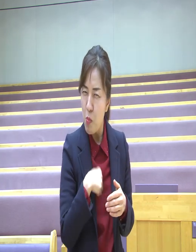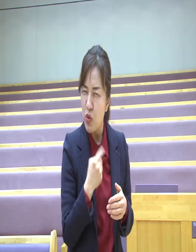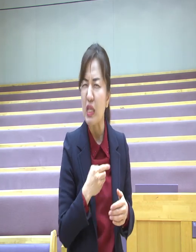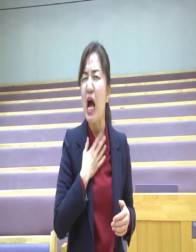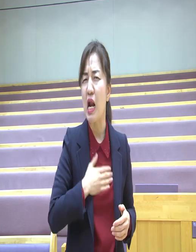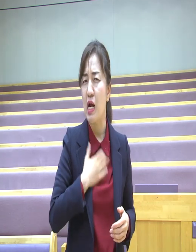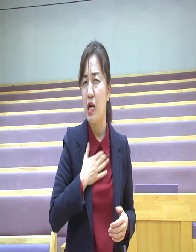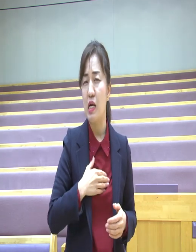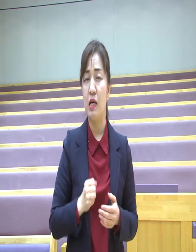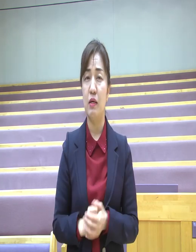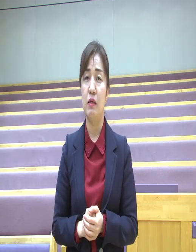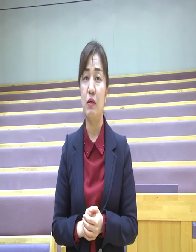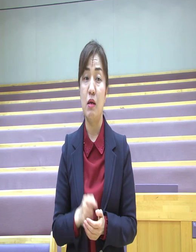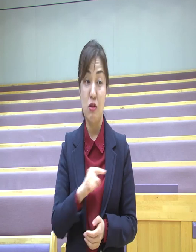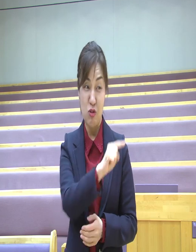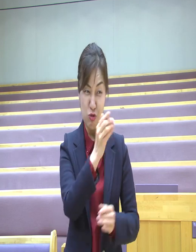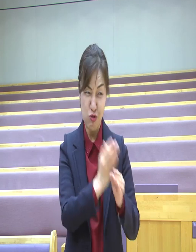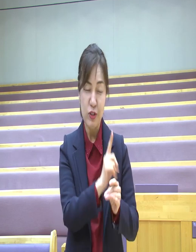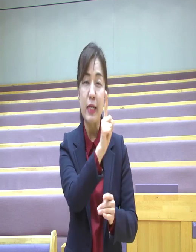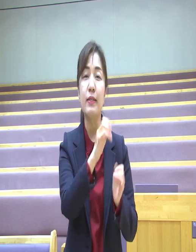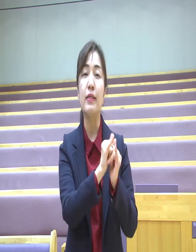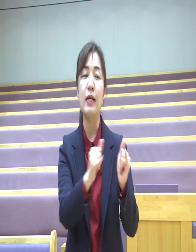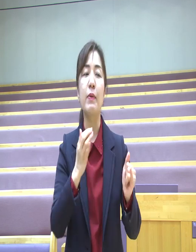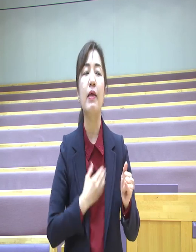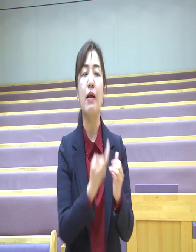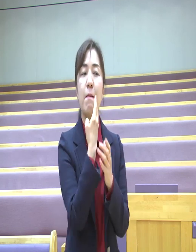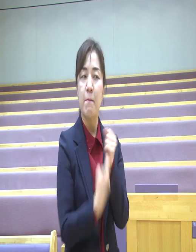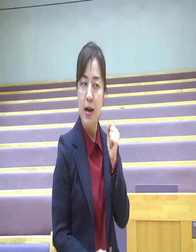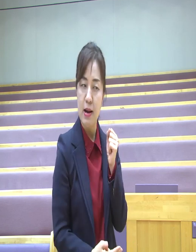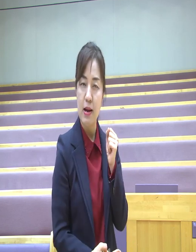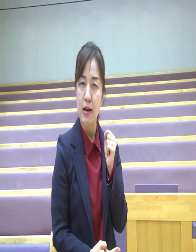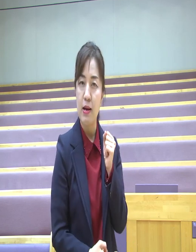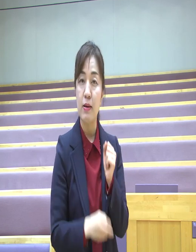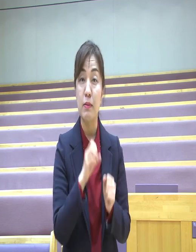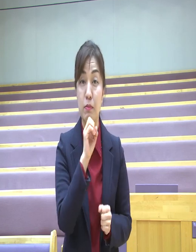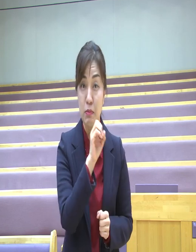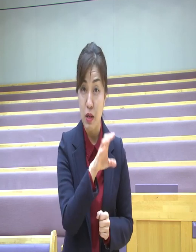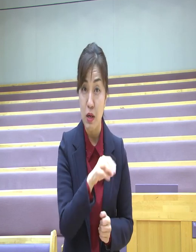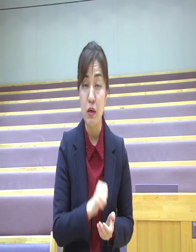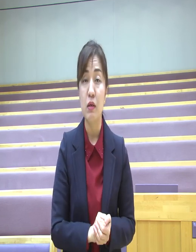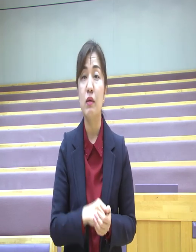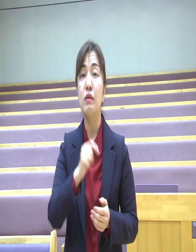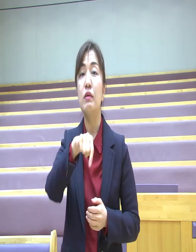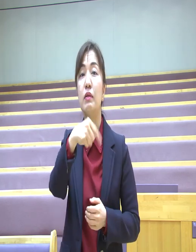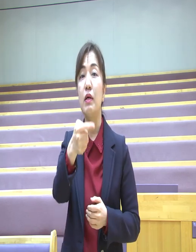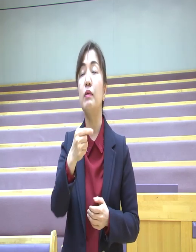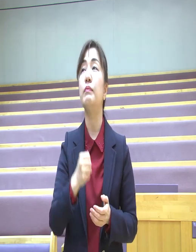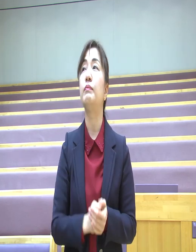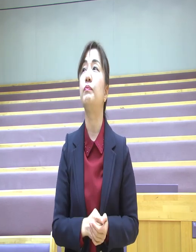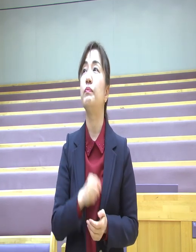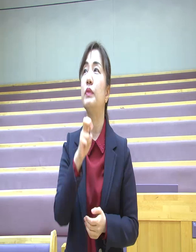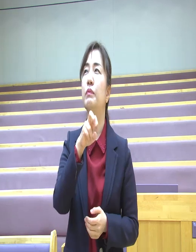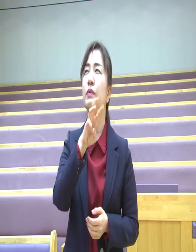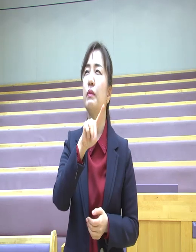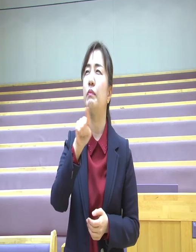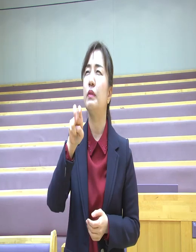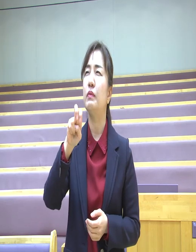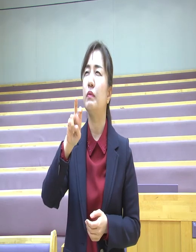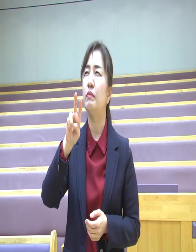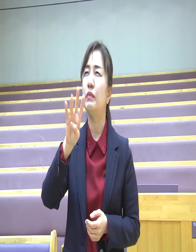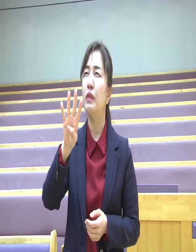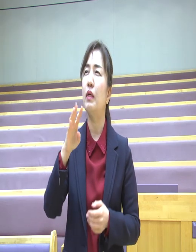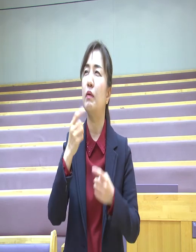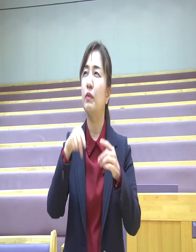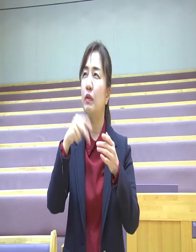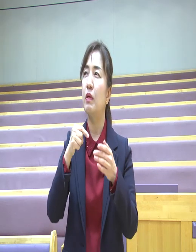유다 자신은 아는 거죠. 너희 중에 한 사람이 나를 팔리라. 자, 이어서 23절과 24절